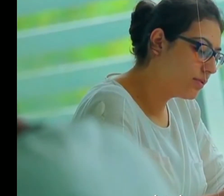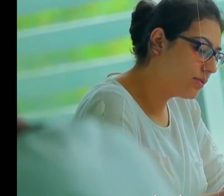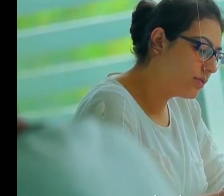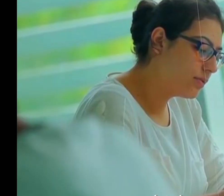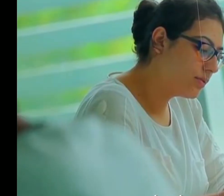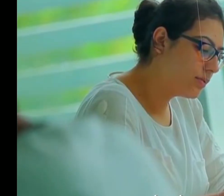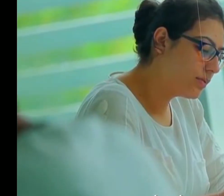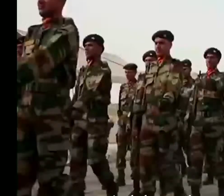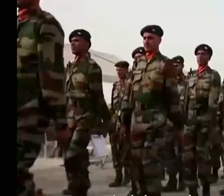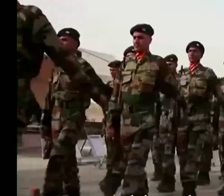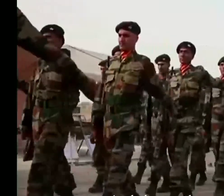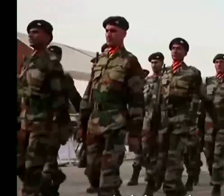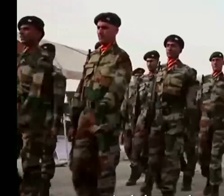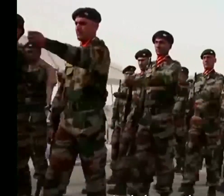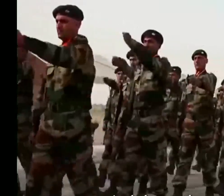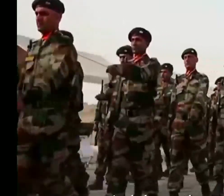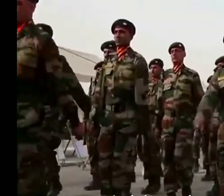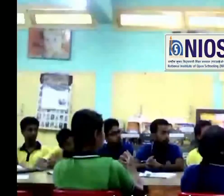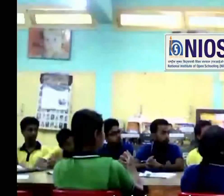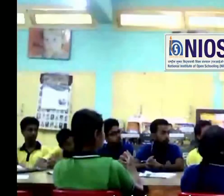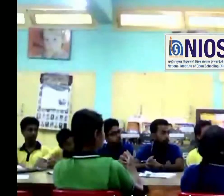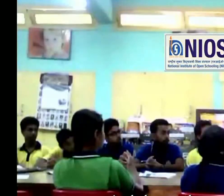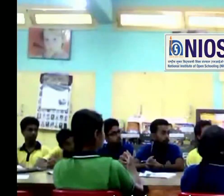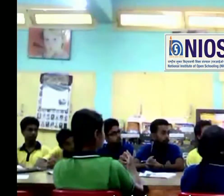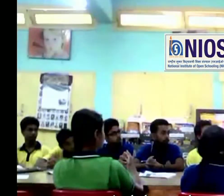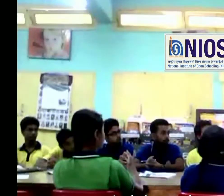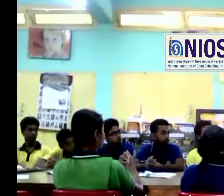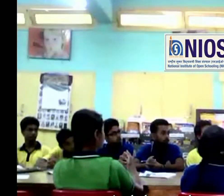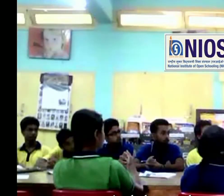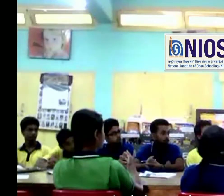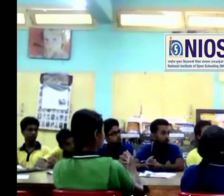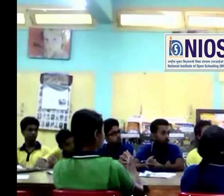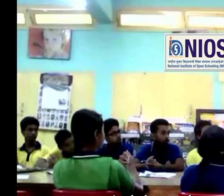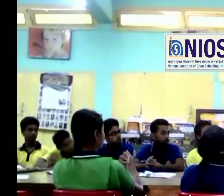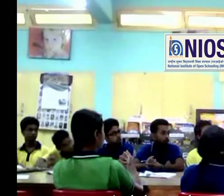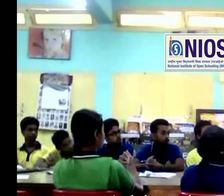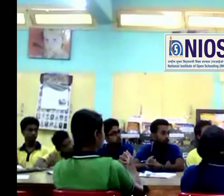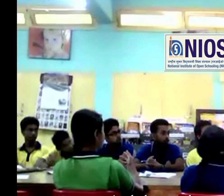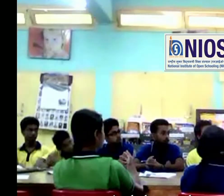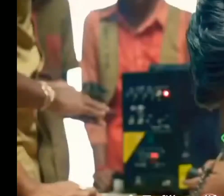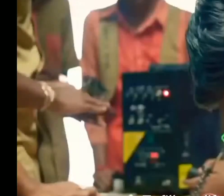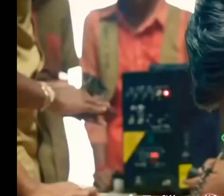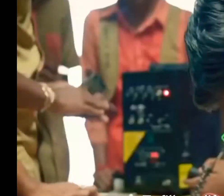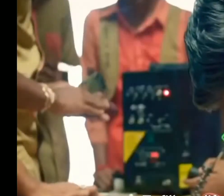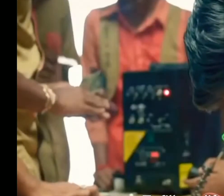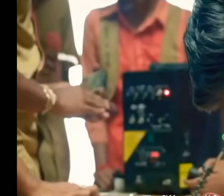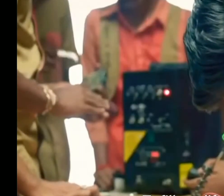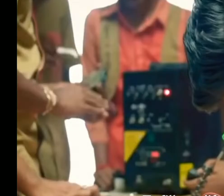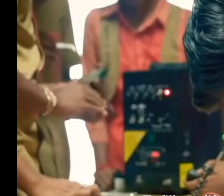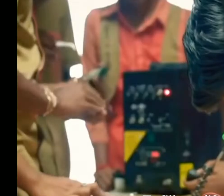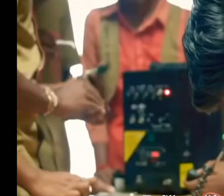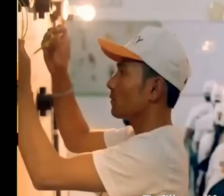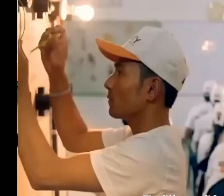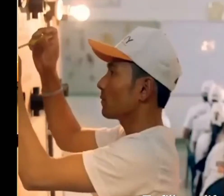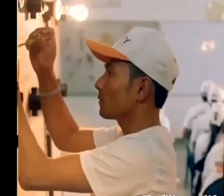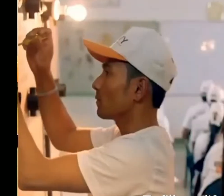बने हम अपना रास्ता स्वयं चुने ज्ञान ये प्रकाशित